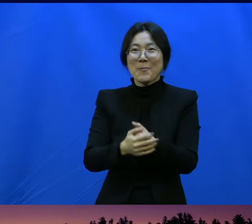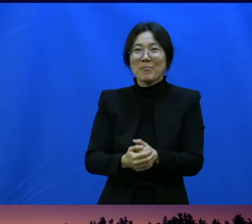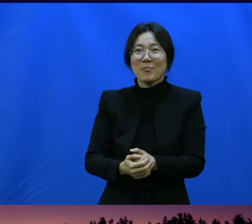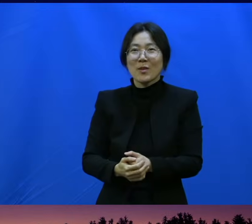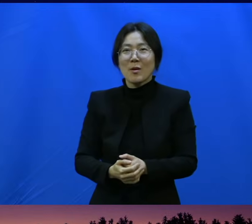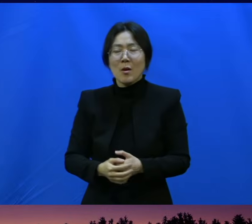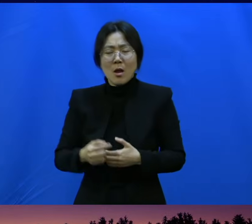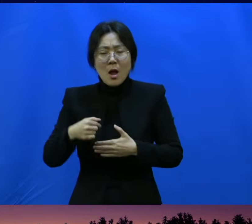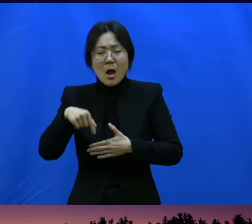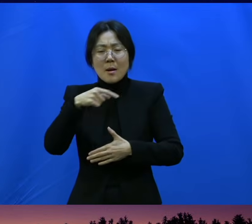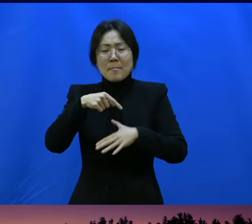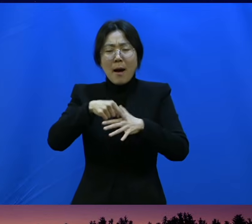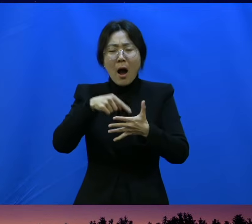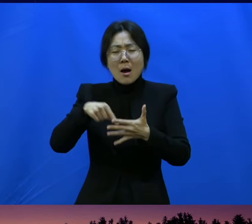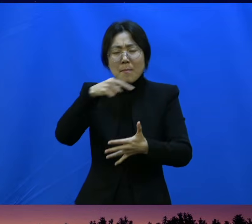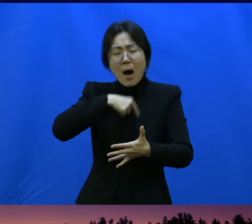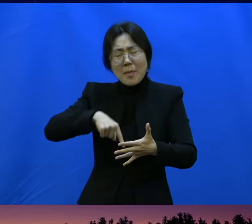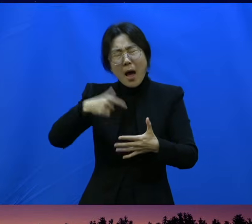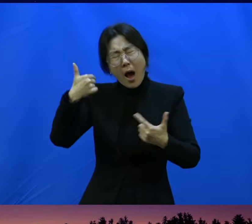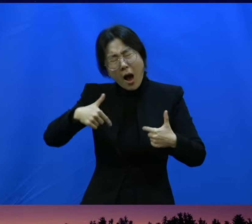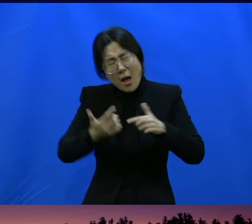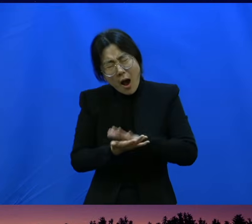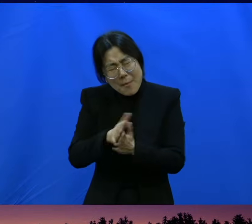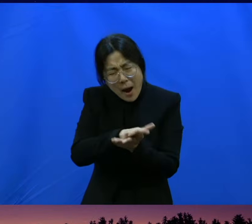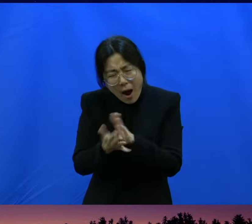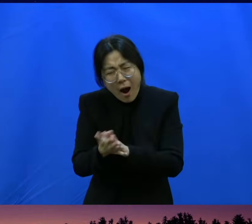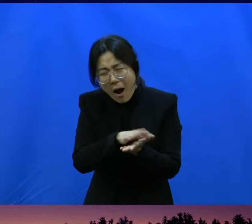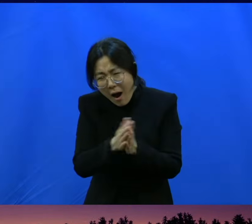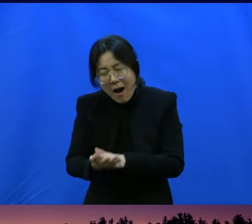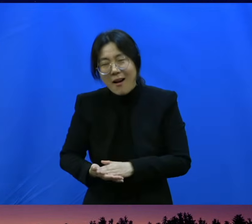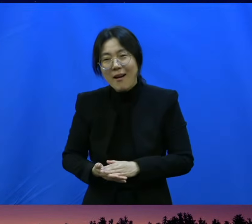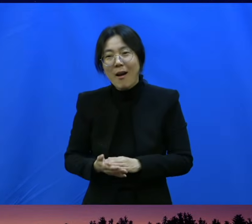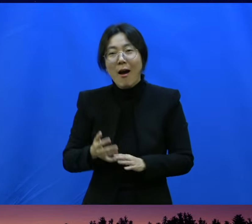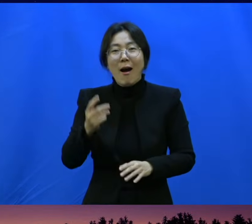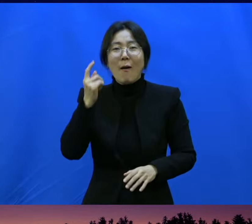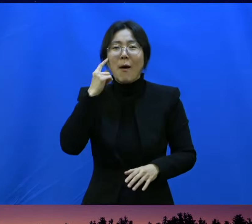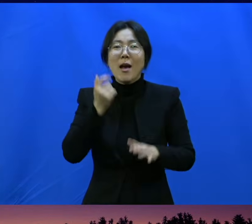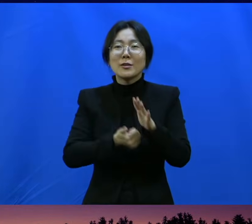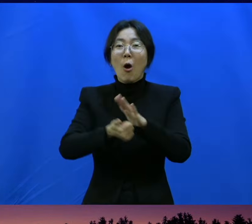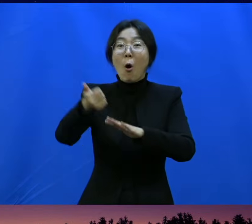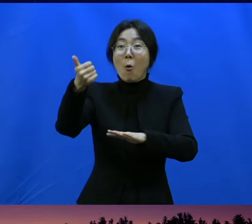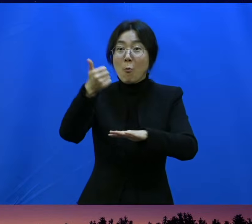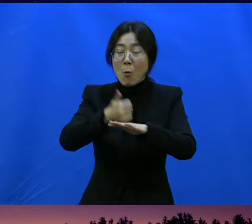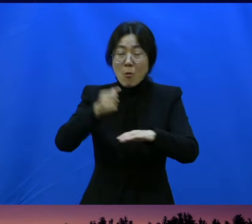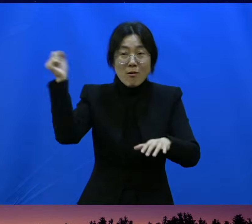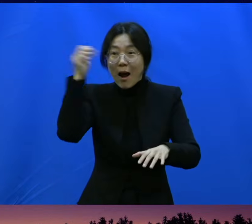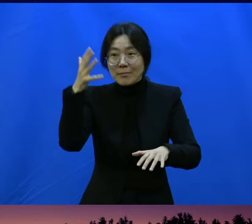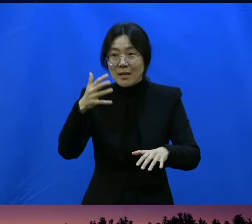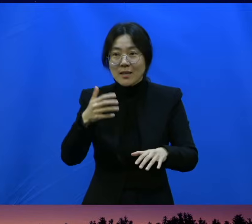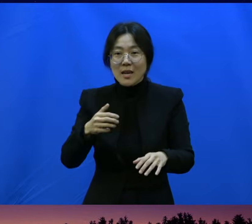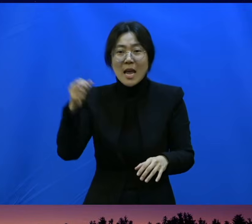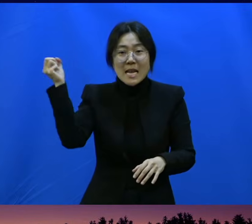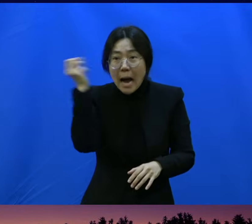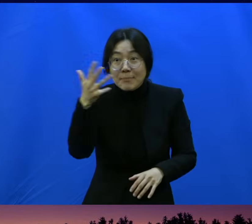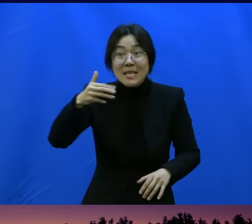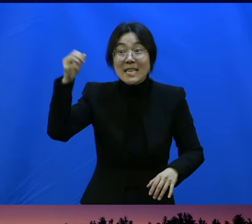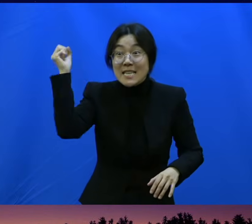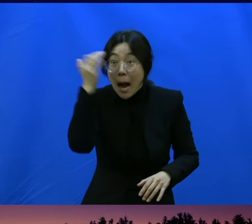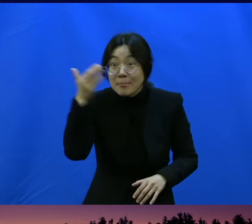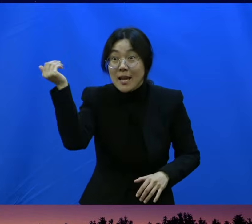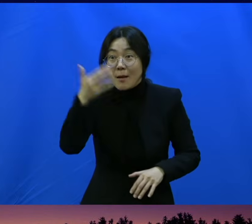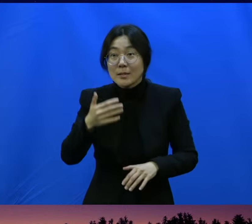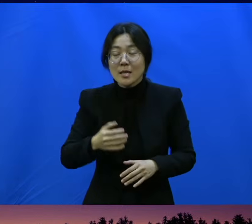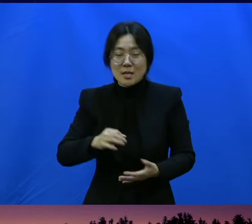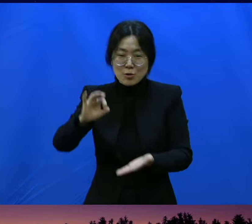내면이 막 소용돌이가 치는 거예요, 여러분. 갑자기 성공을 해요. 갑자기 인기가 나와요. 갑자기 돈이 많아져요. 갑자기